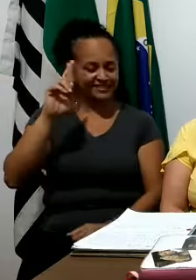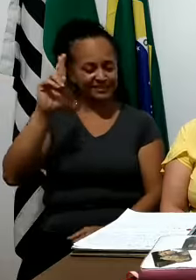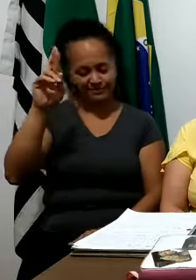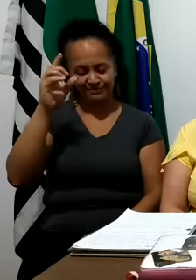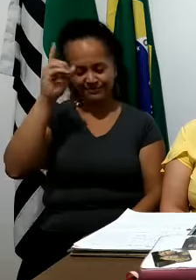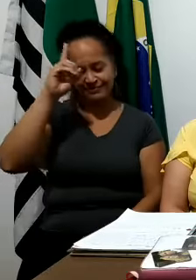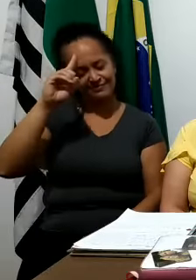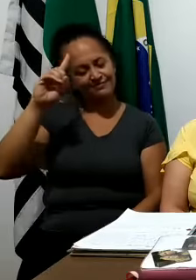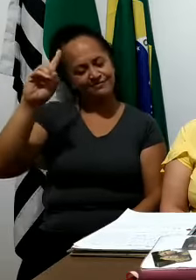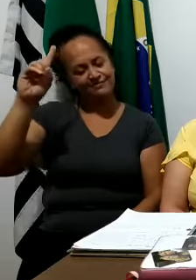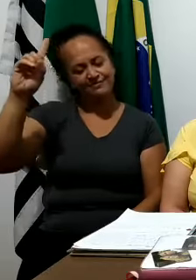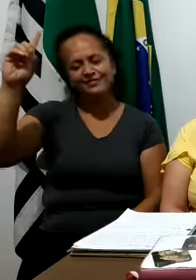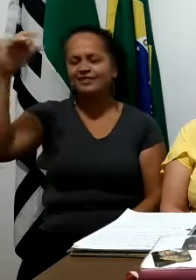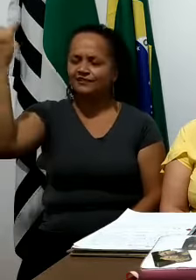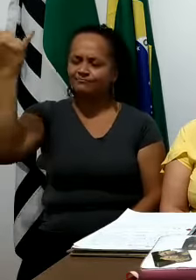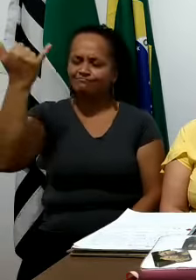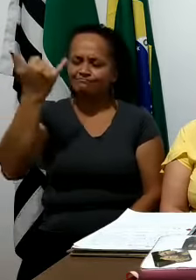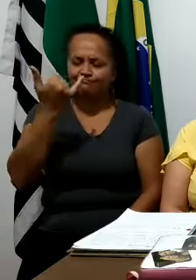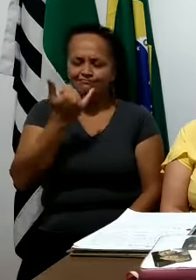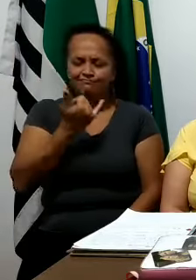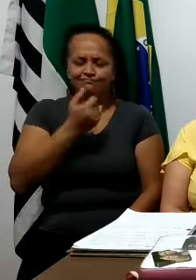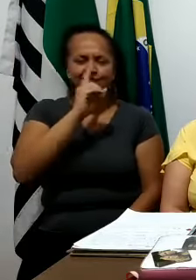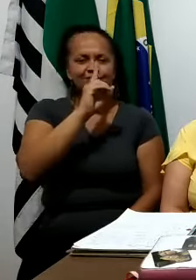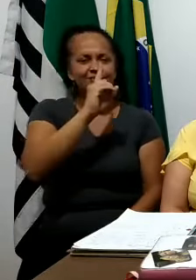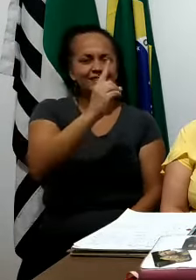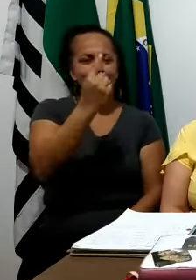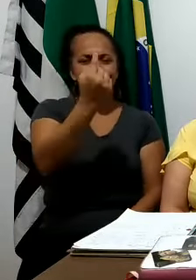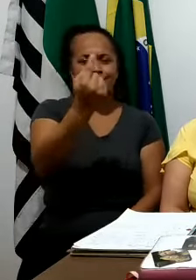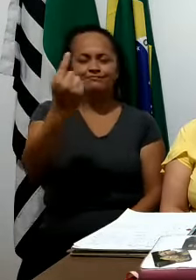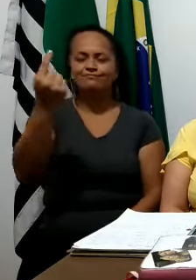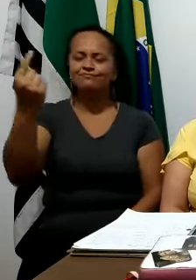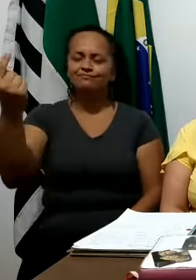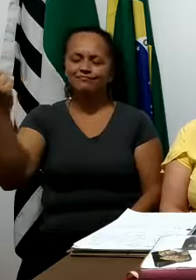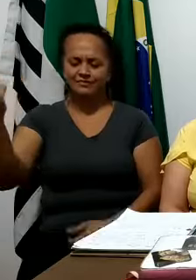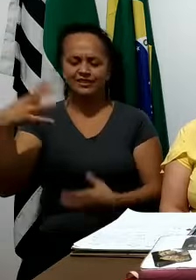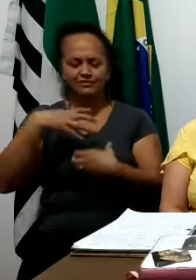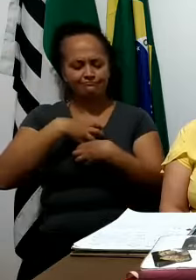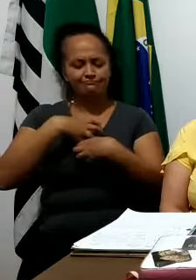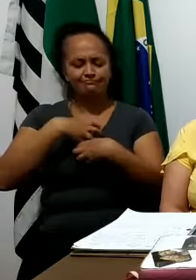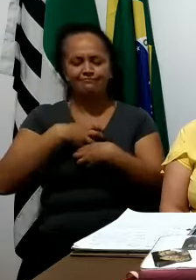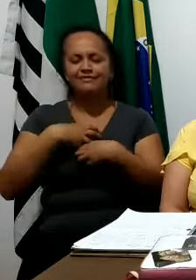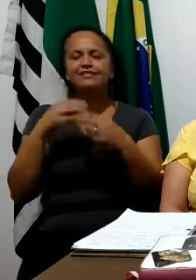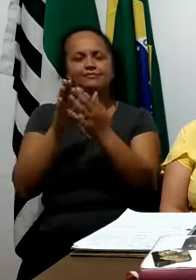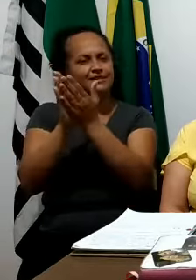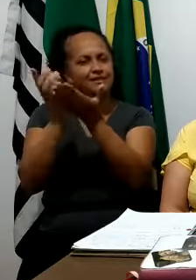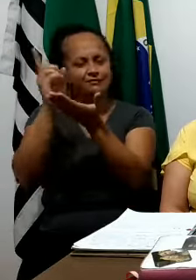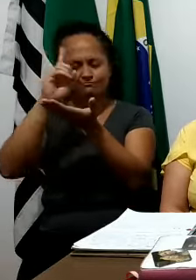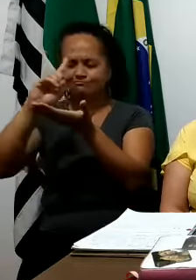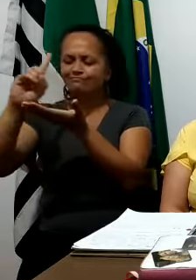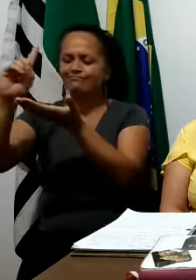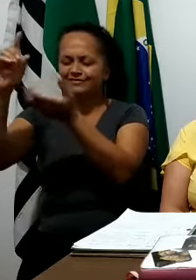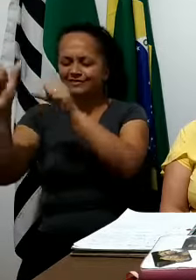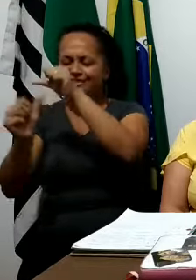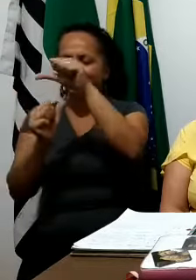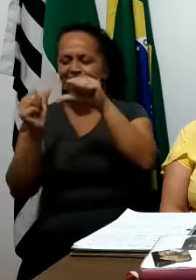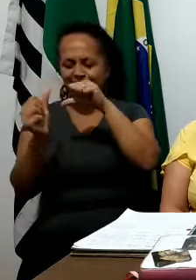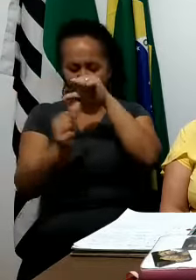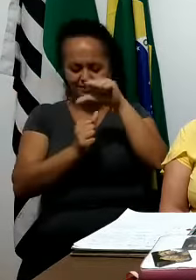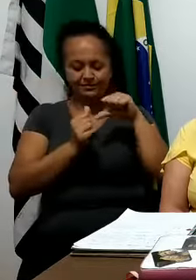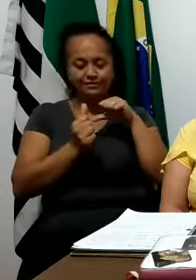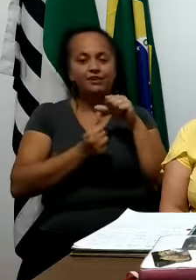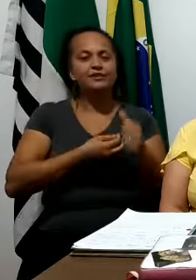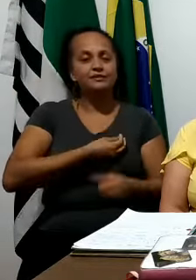Deus, fala com cada um que está recebendo essa palavra, Pai. Que essa palavra não volta vazia, mas que ela venha cumprir,